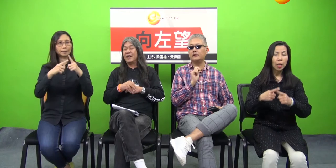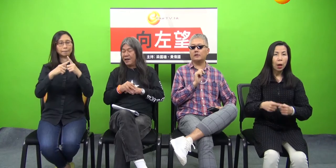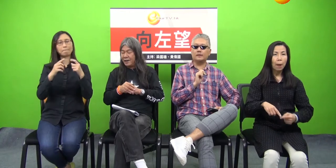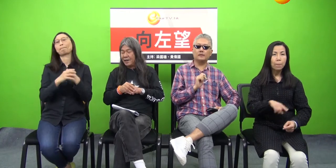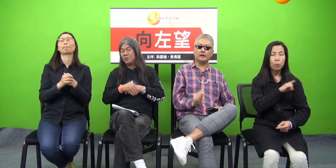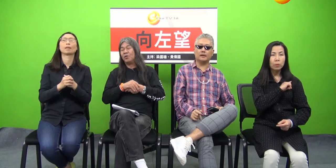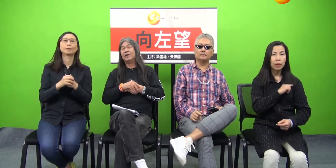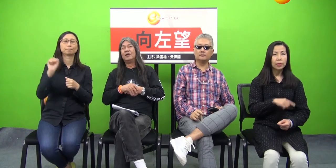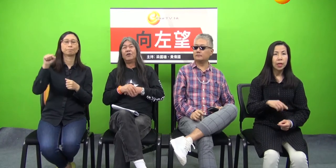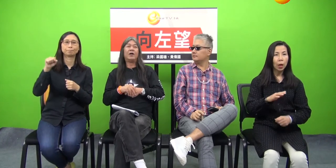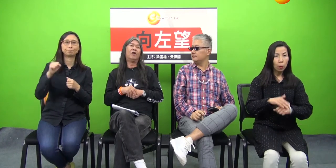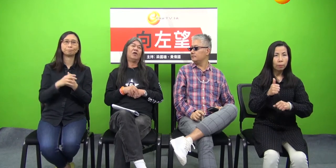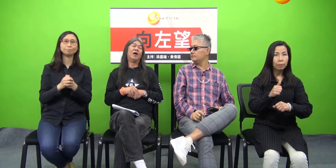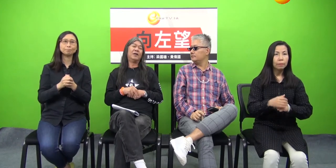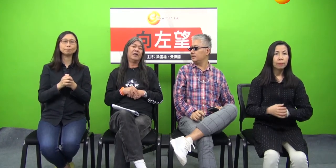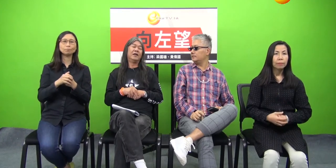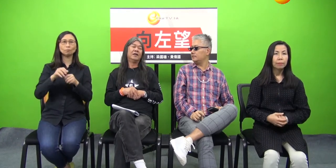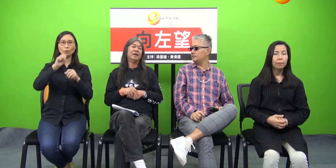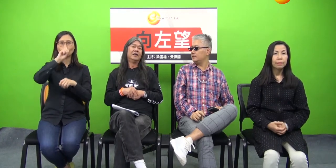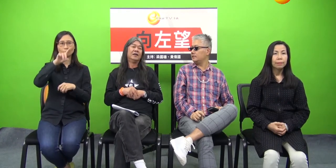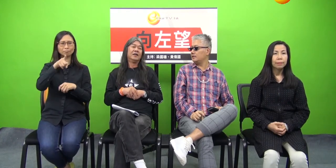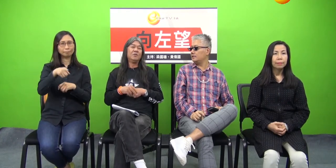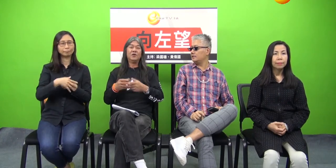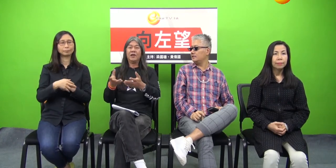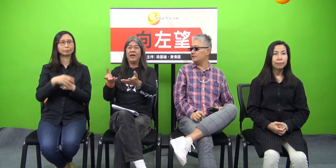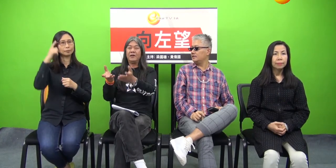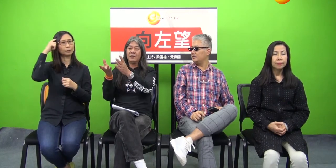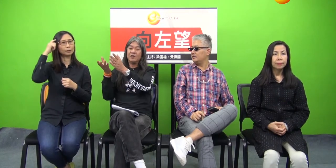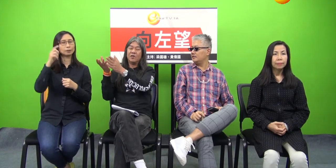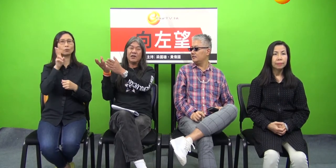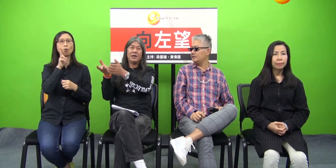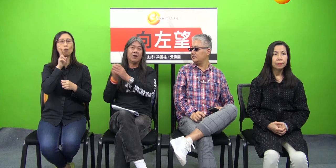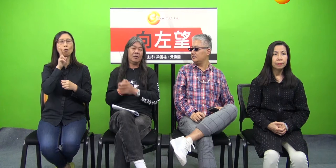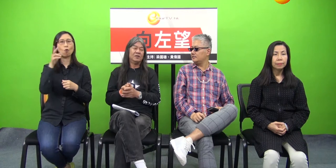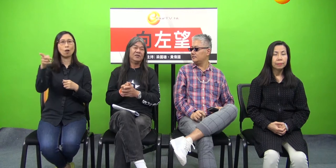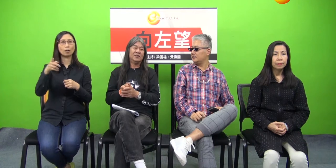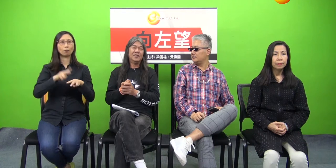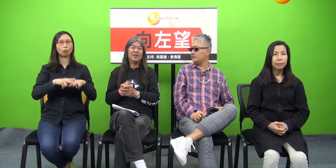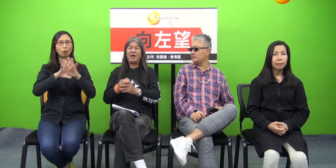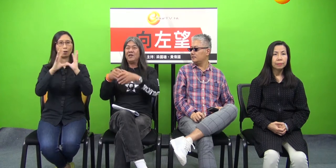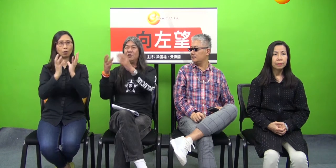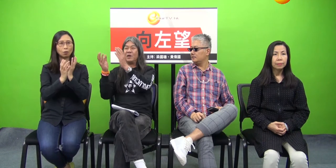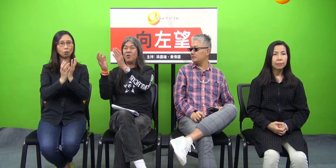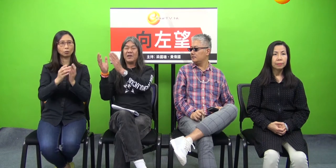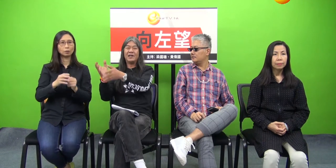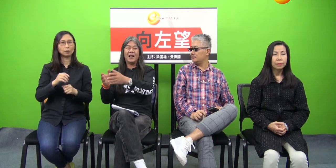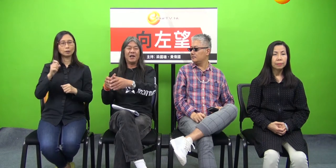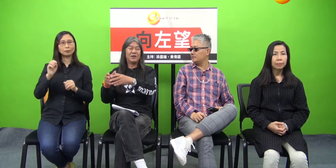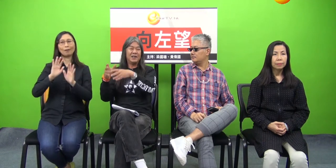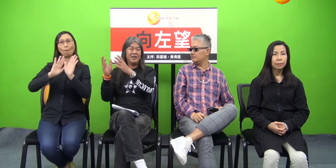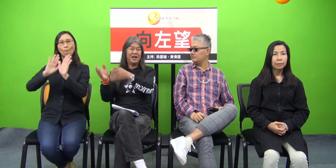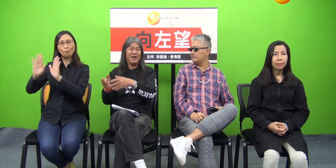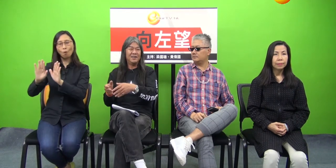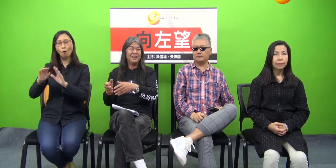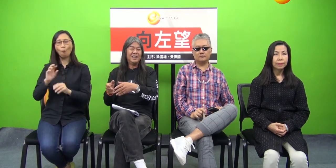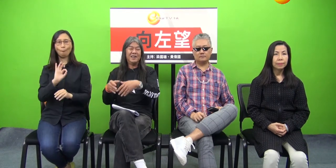依據。 係啦，冇。喂，阿哥，我話俾你聽，咁如果你共產黨話要為無產階級打